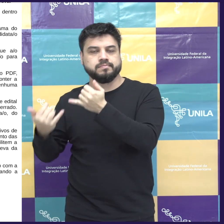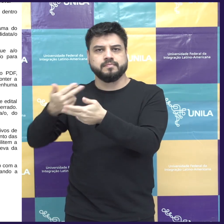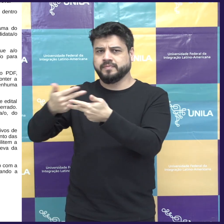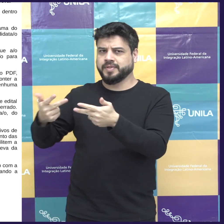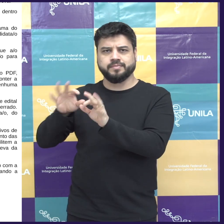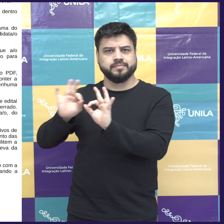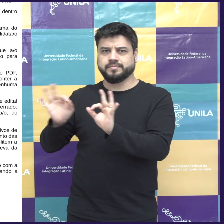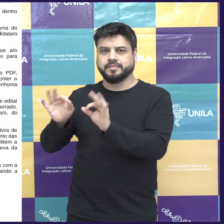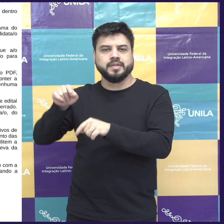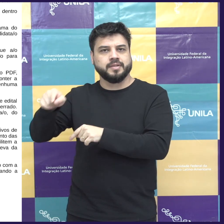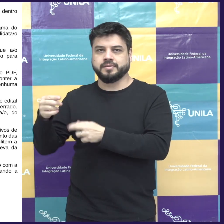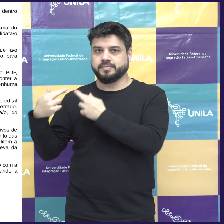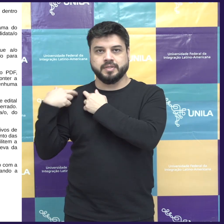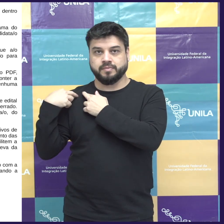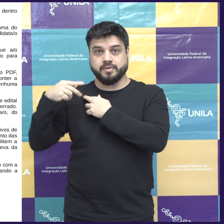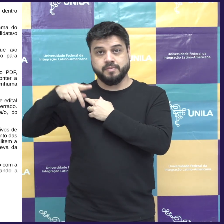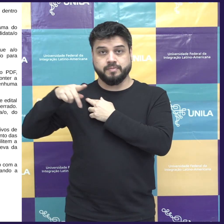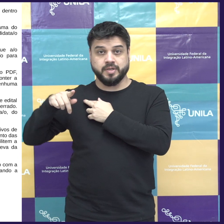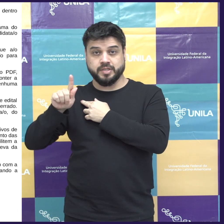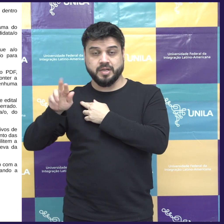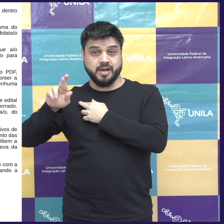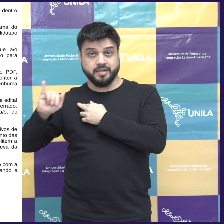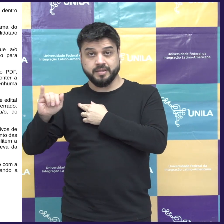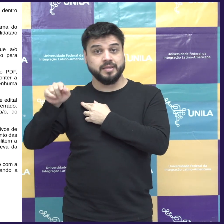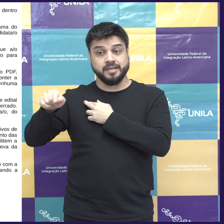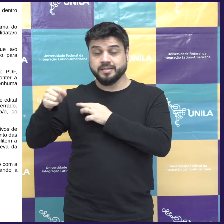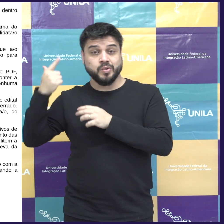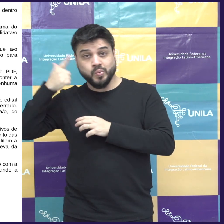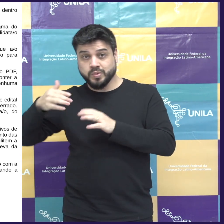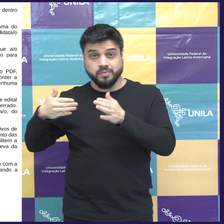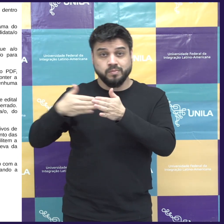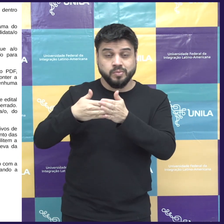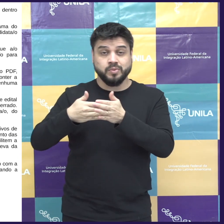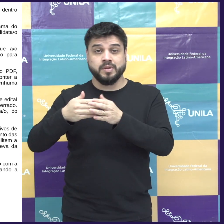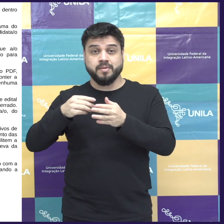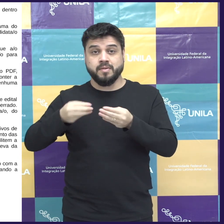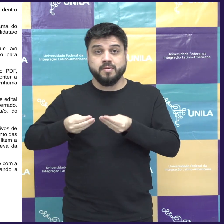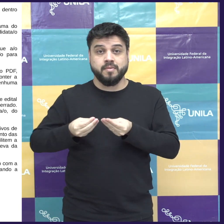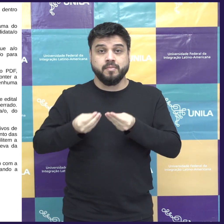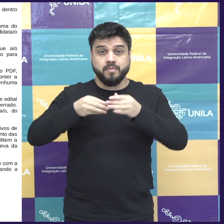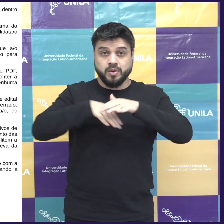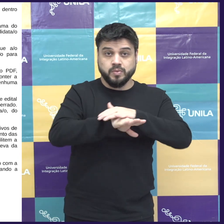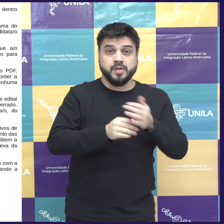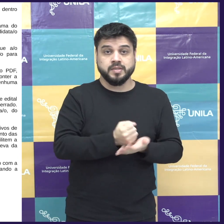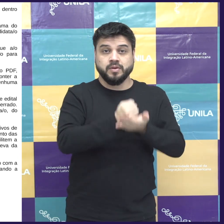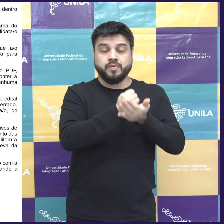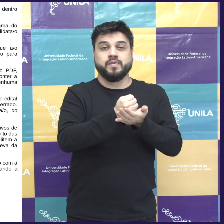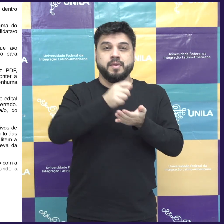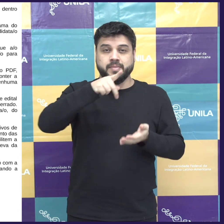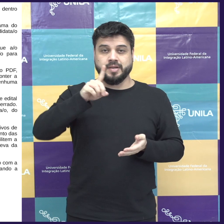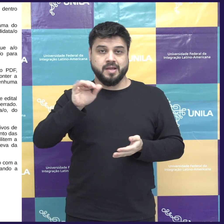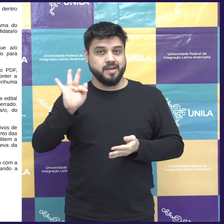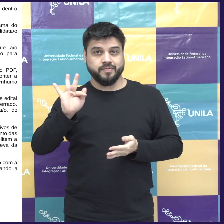como em função de outros fatores que impossibilitem a transferência do documento em PDF da prova escrita para o sistema Inscreva da